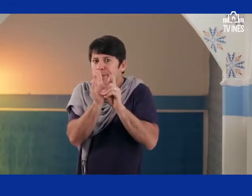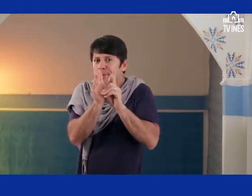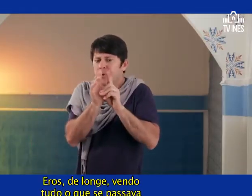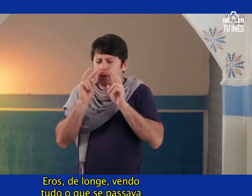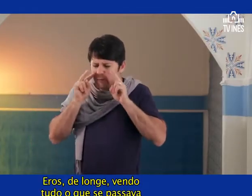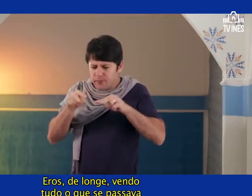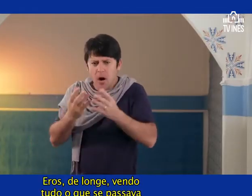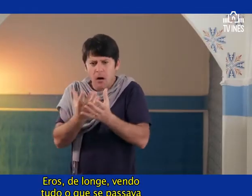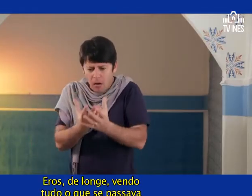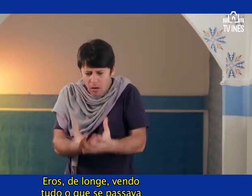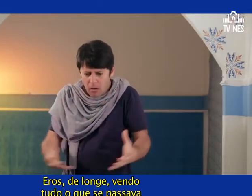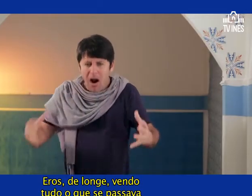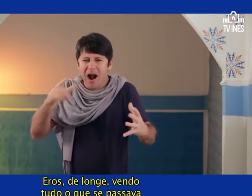Eros, de longe,